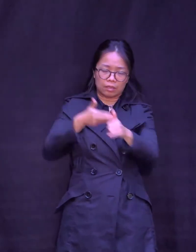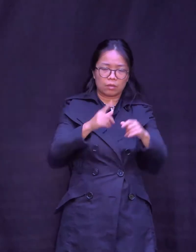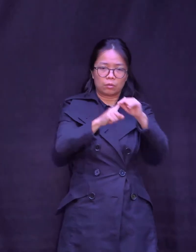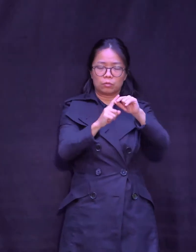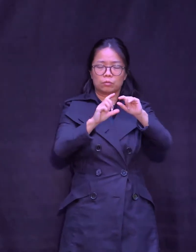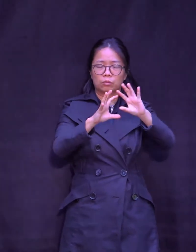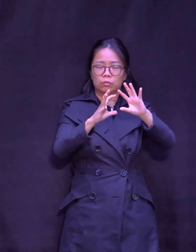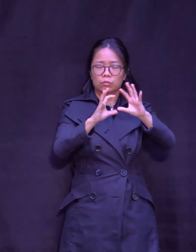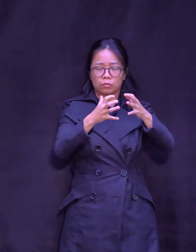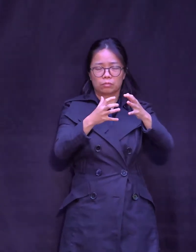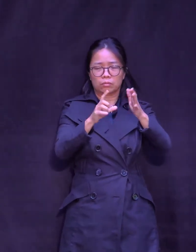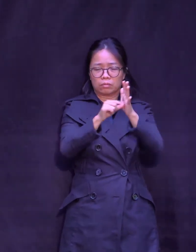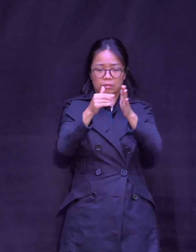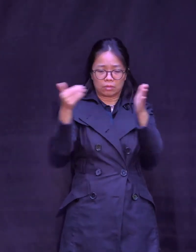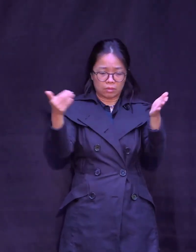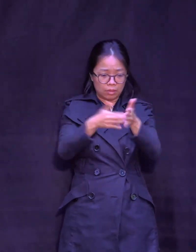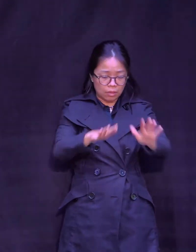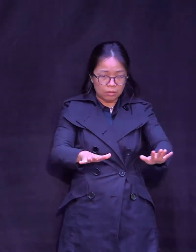代已经